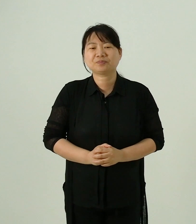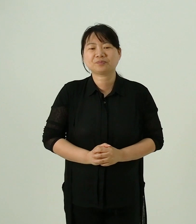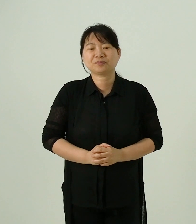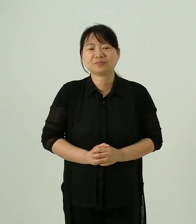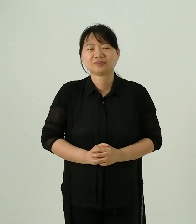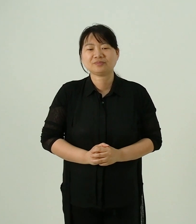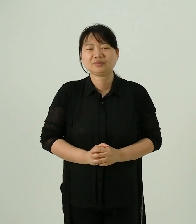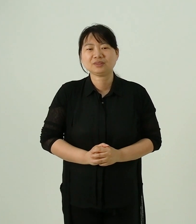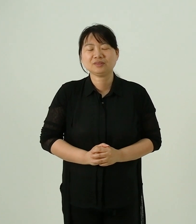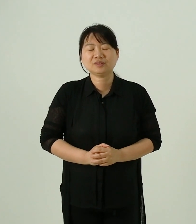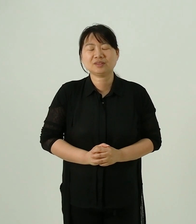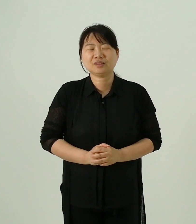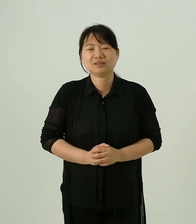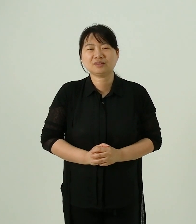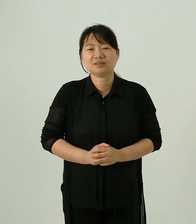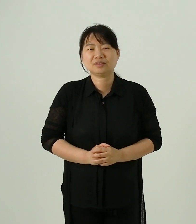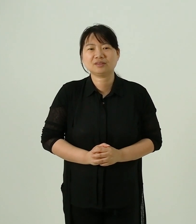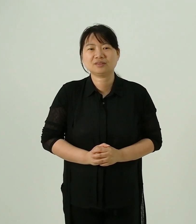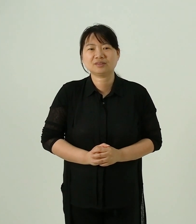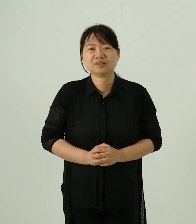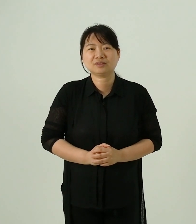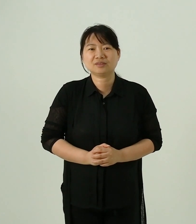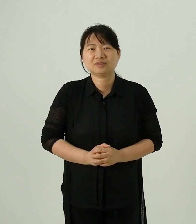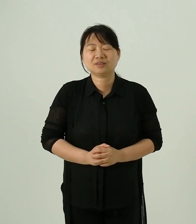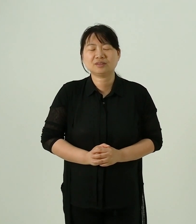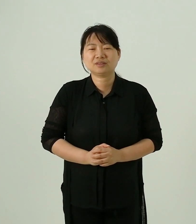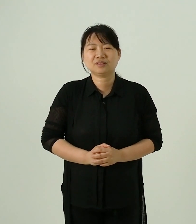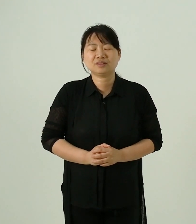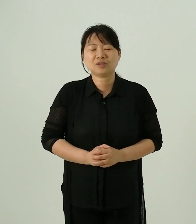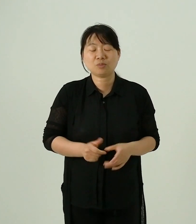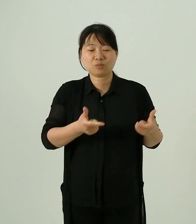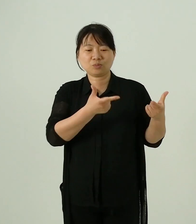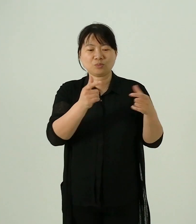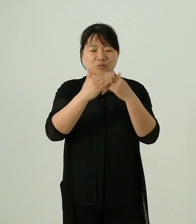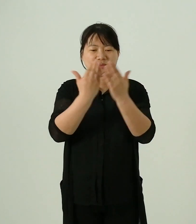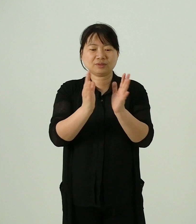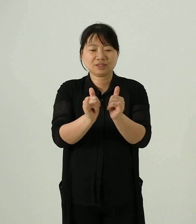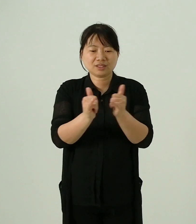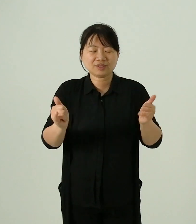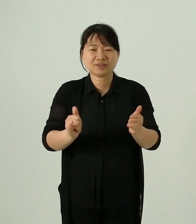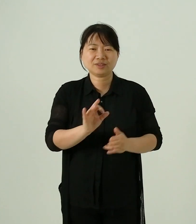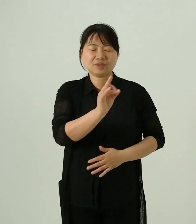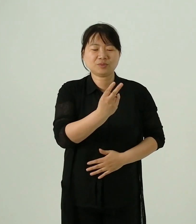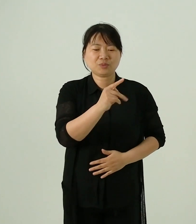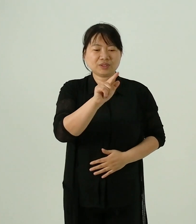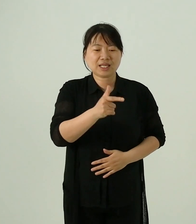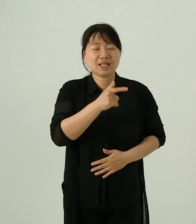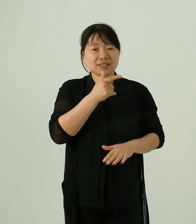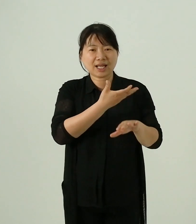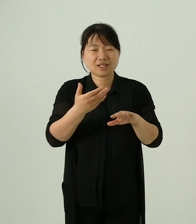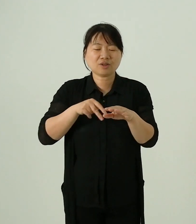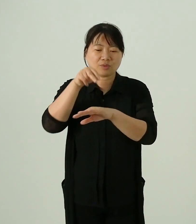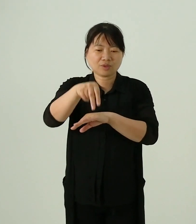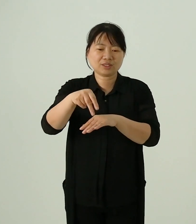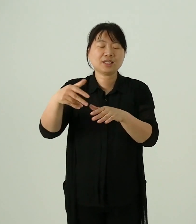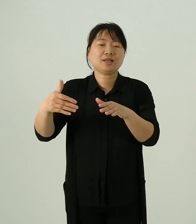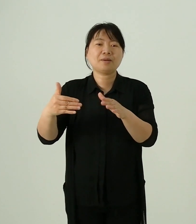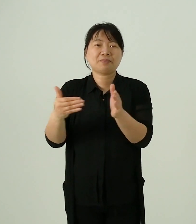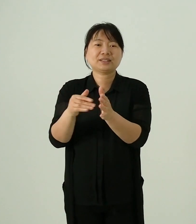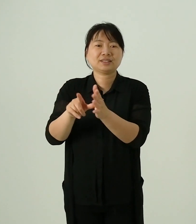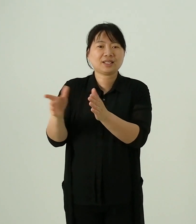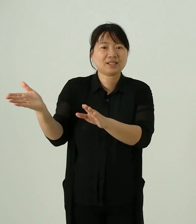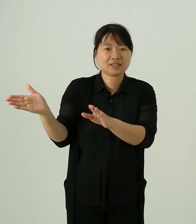마른 땅을 준비하셨어요. 굳게 섰고 그 모든 백성이 요단을 건너기를 마칠 때까지